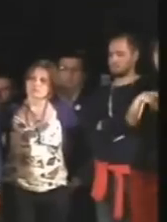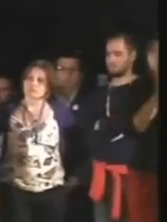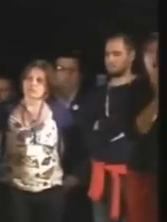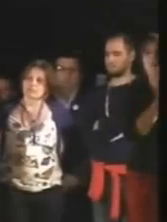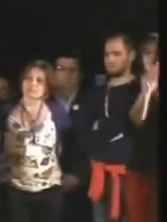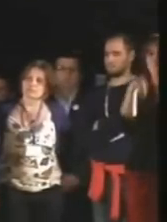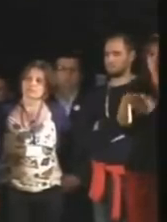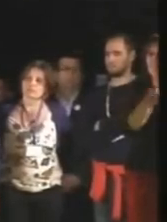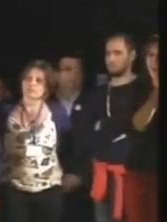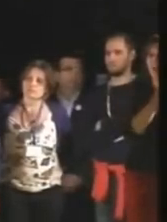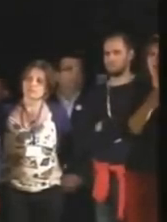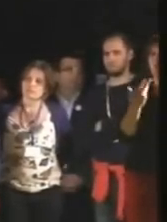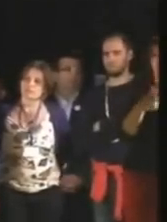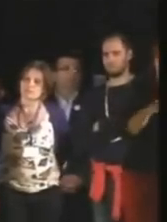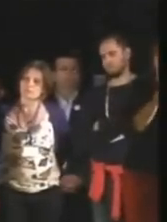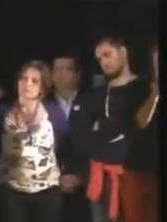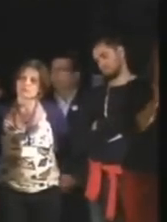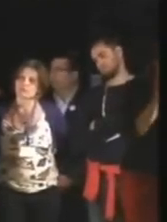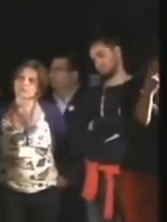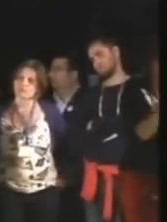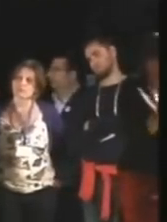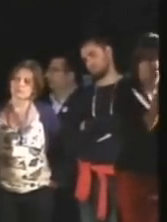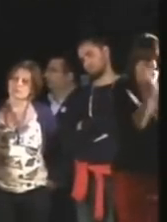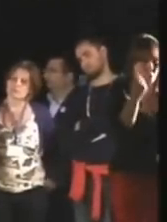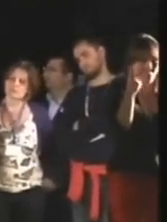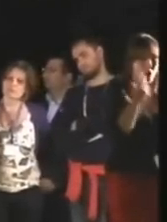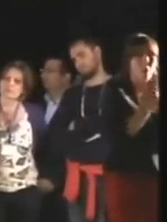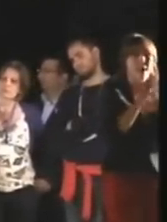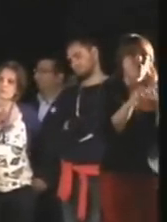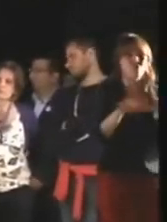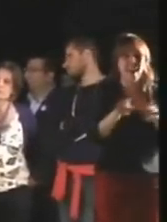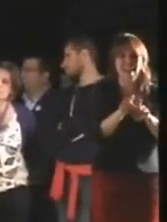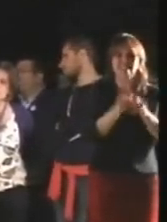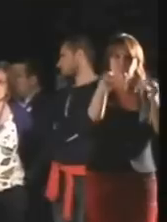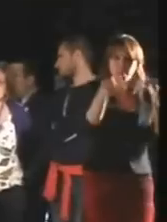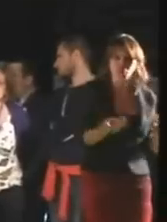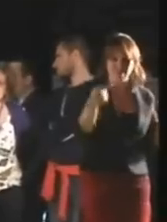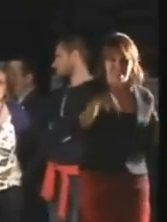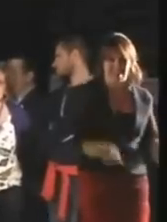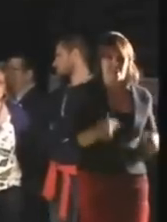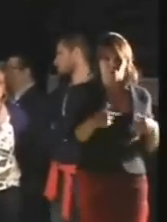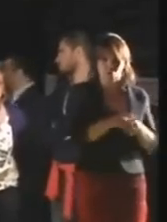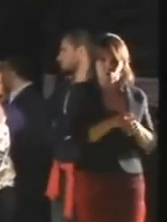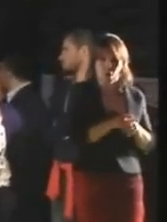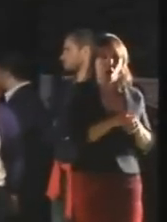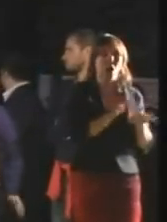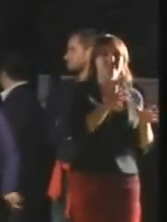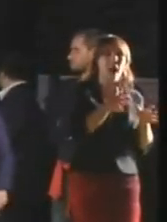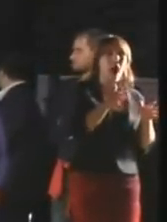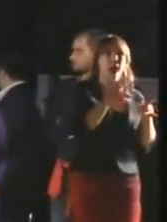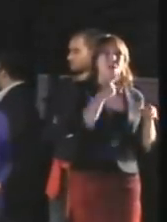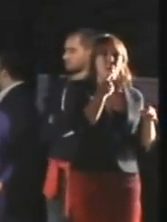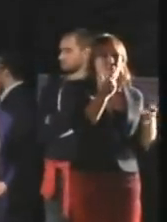lavoro, mi dicevi, i posti di lavoro li possiamo trovare facendo delle scelte precise adesso. Si passa dal fossile